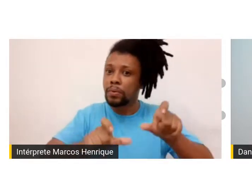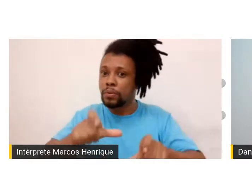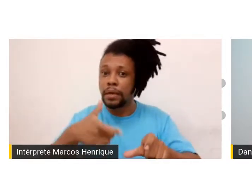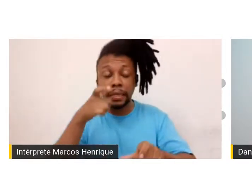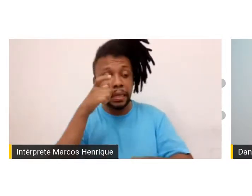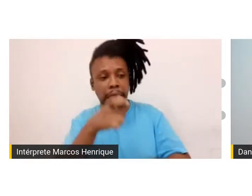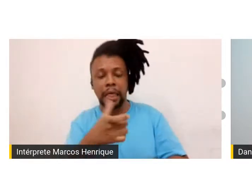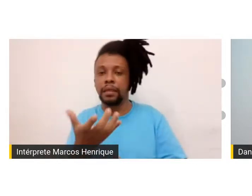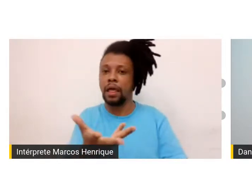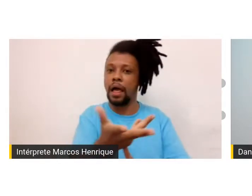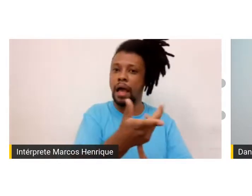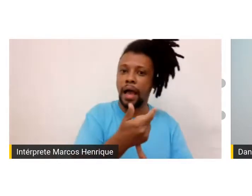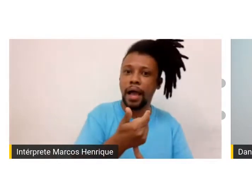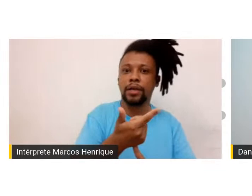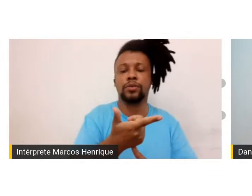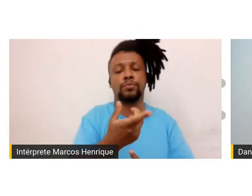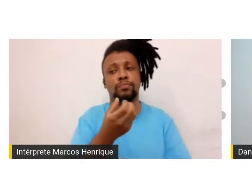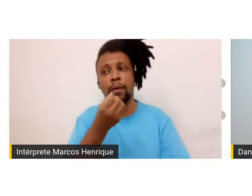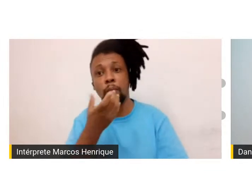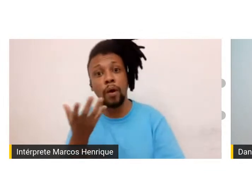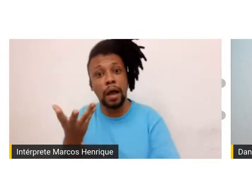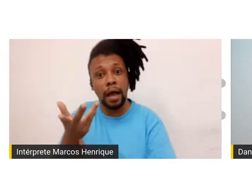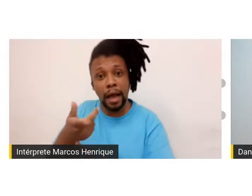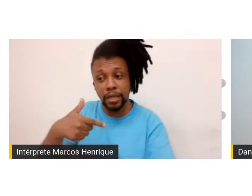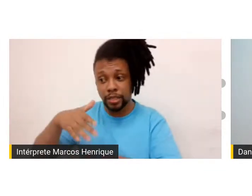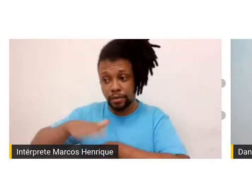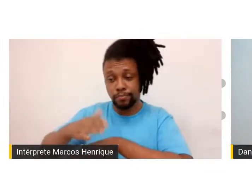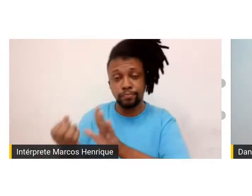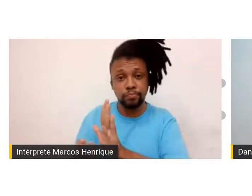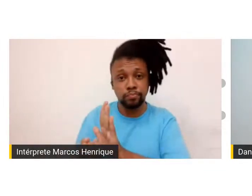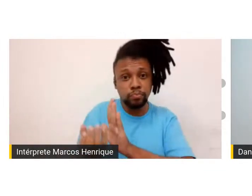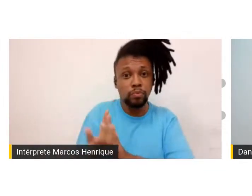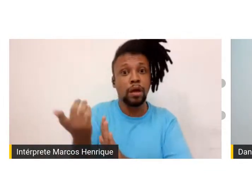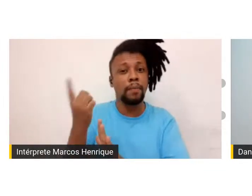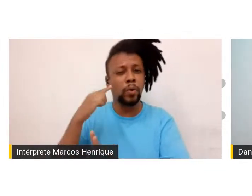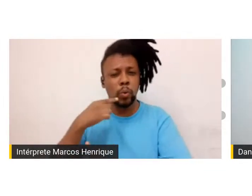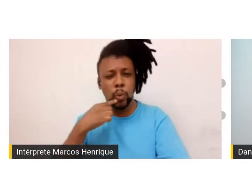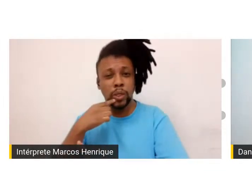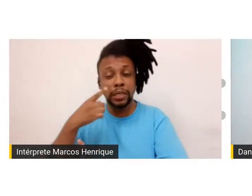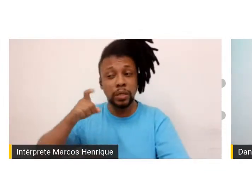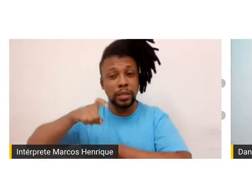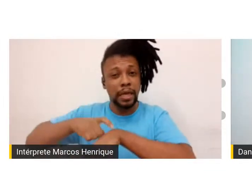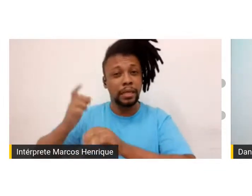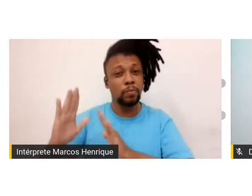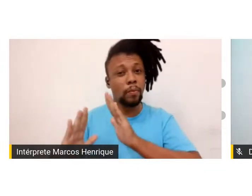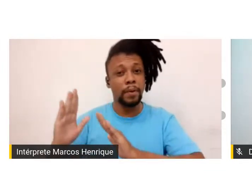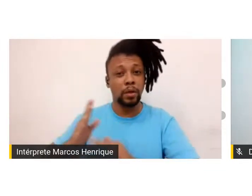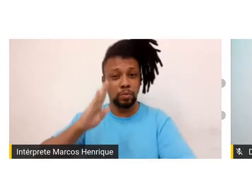é a produzida pelos surdos na contemporaneidade brasileiro obrigada